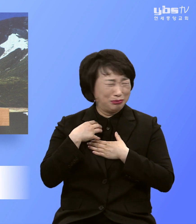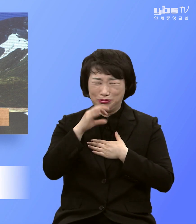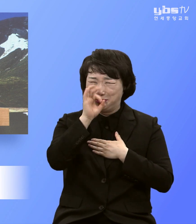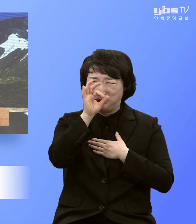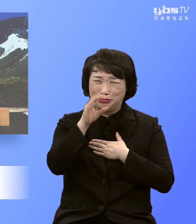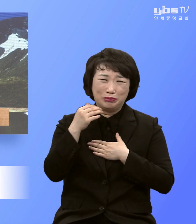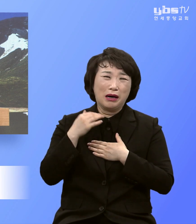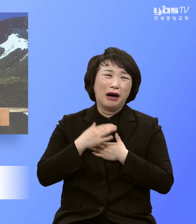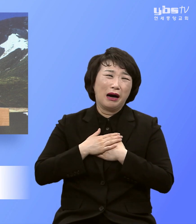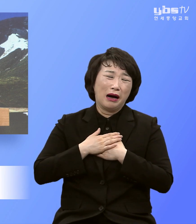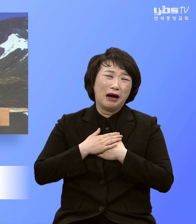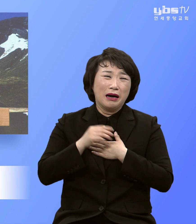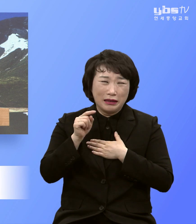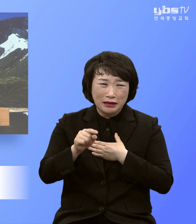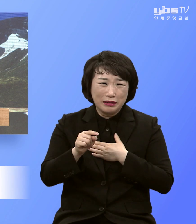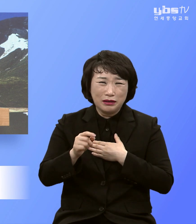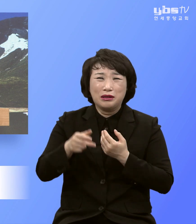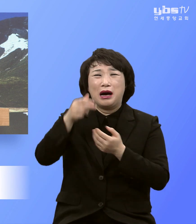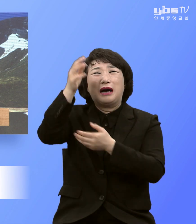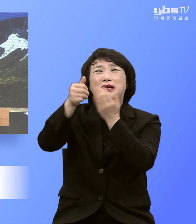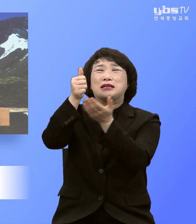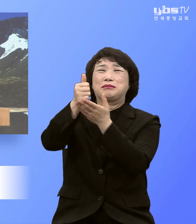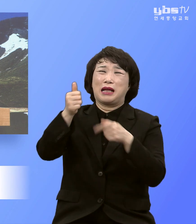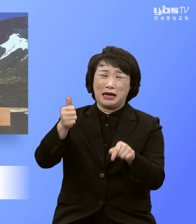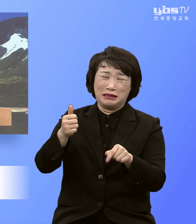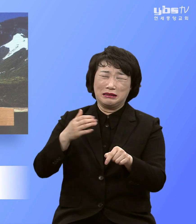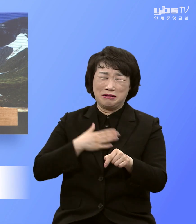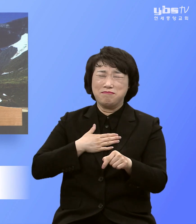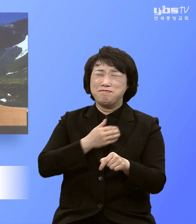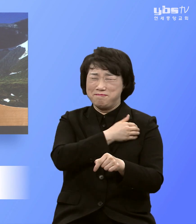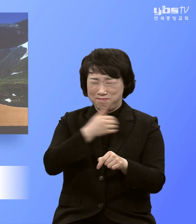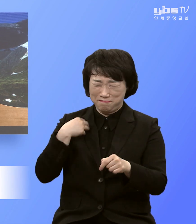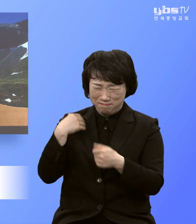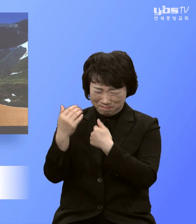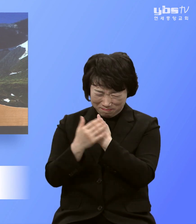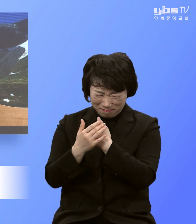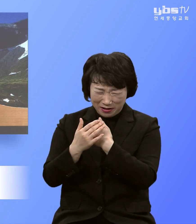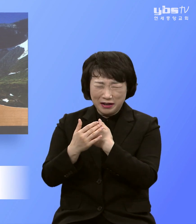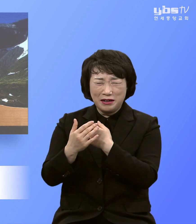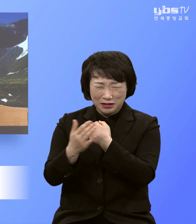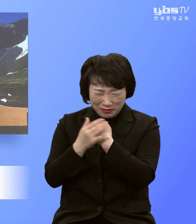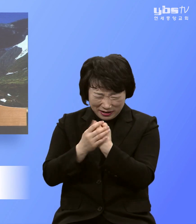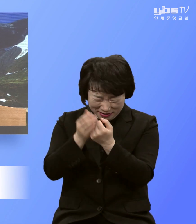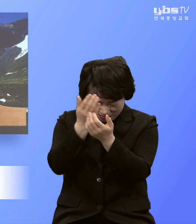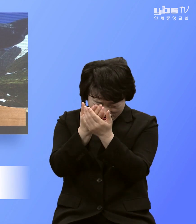수 있도록 하나님이 나를 도우소서 하는 그런